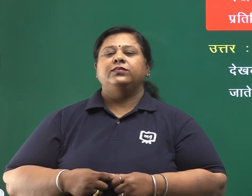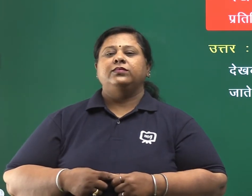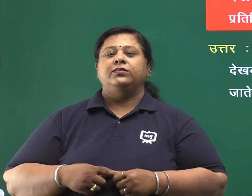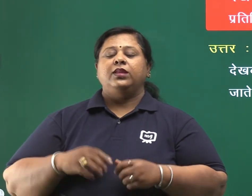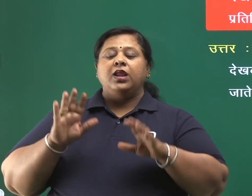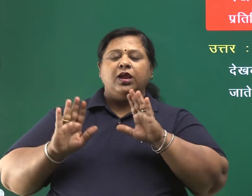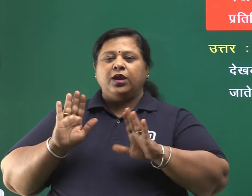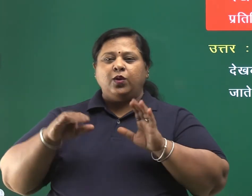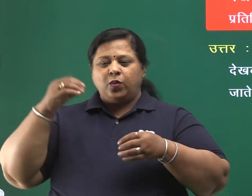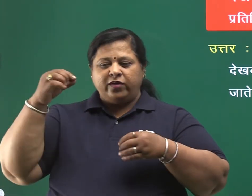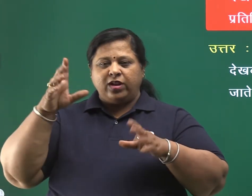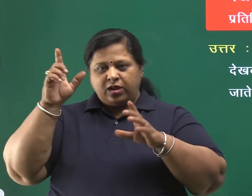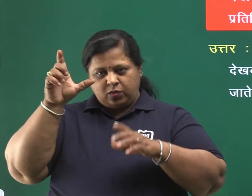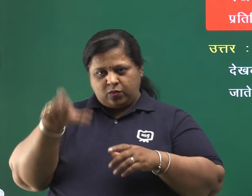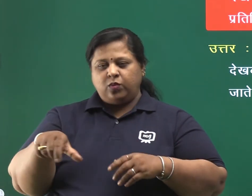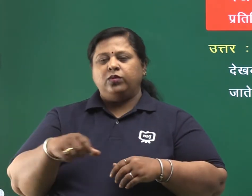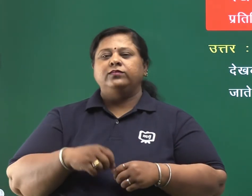खिलौने वाले को